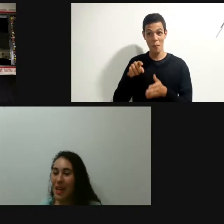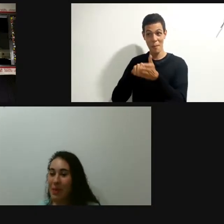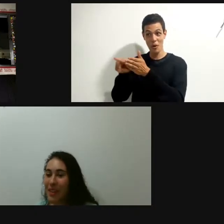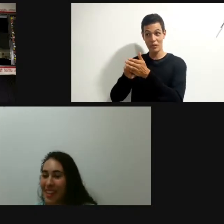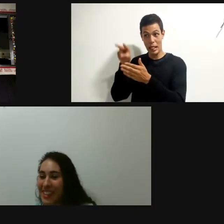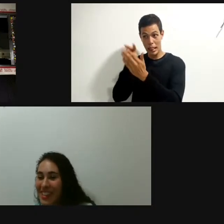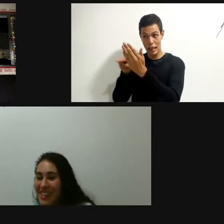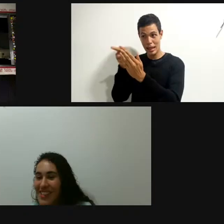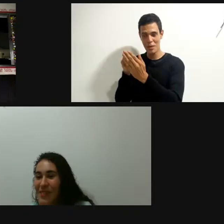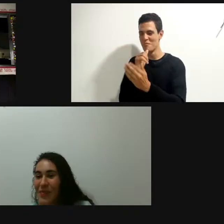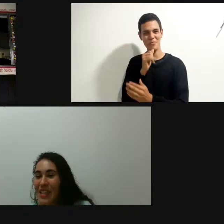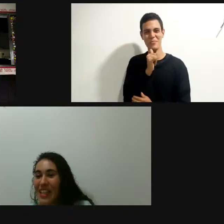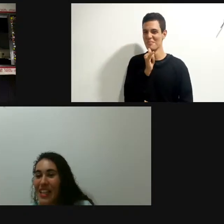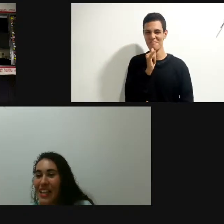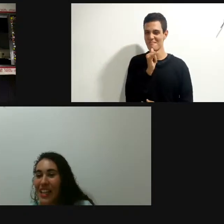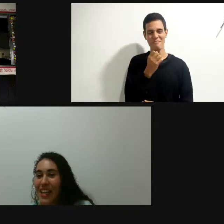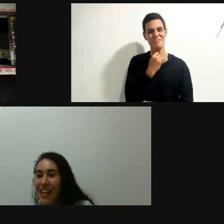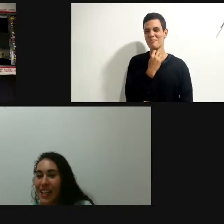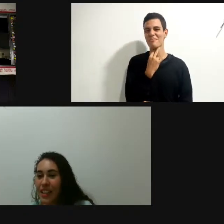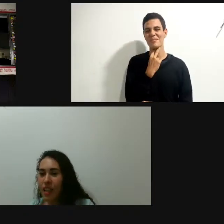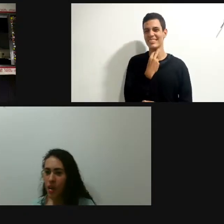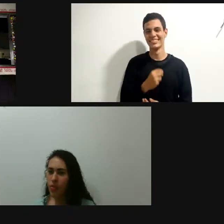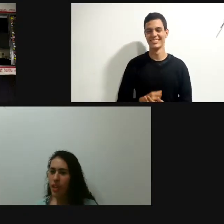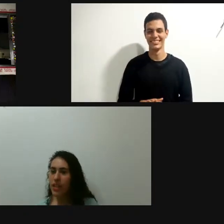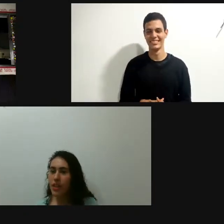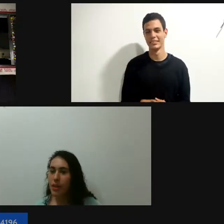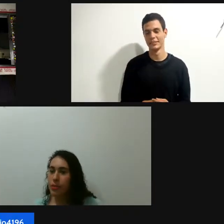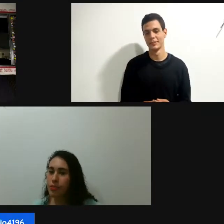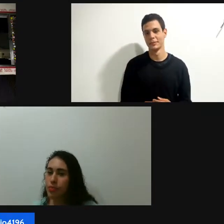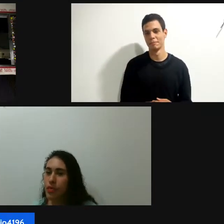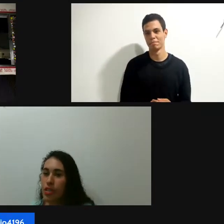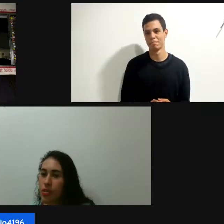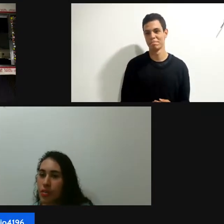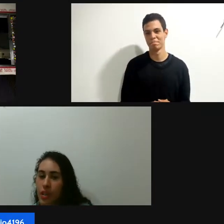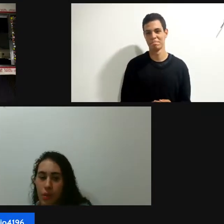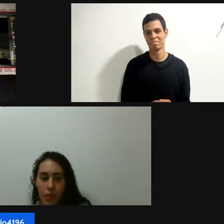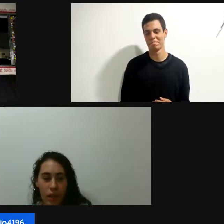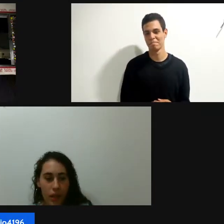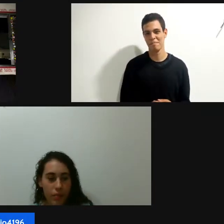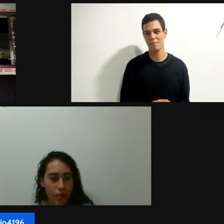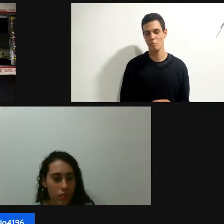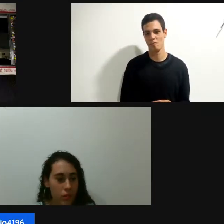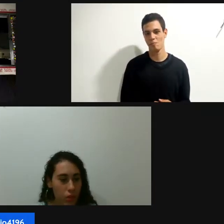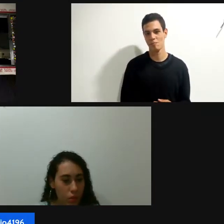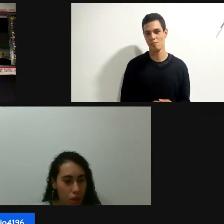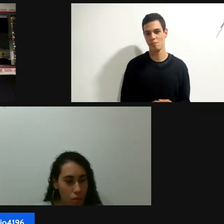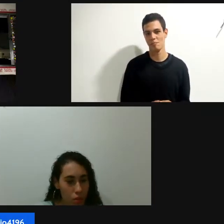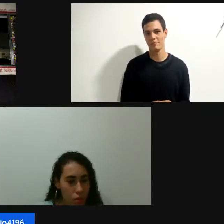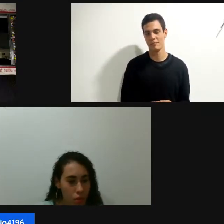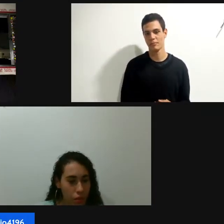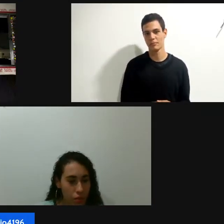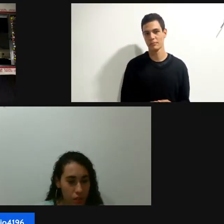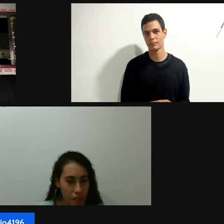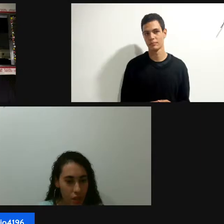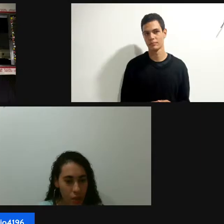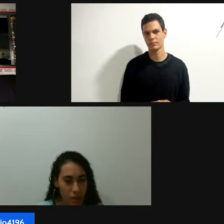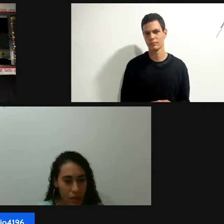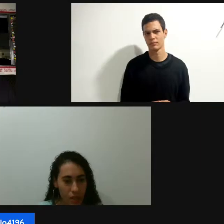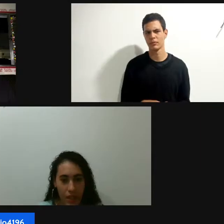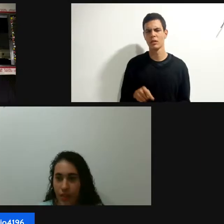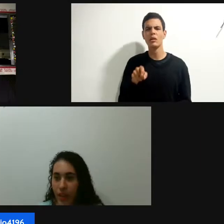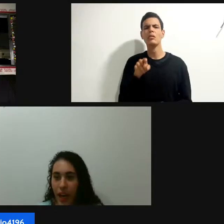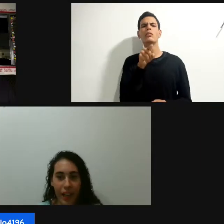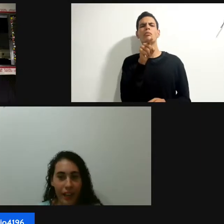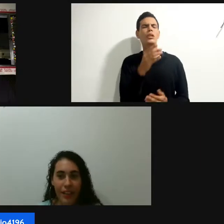Realmente, é importante isso. Eu vi aqui, ó, deixa eu ver, quando você começou